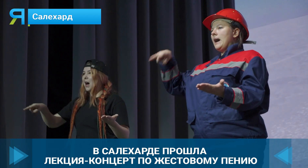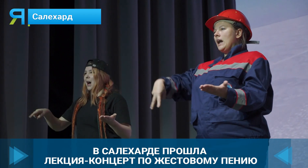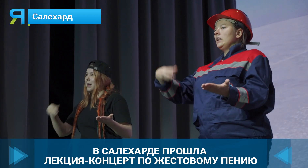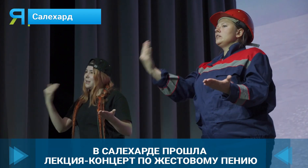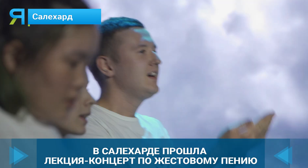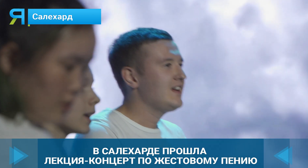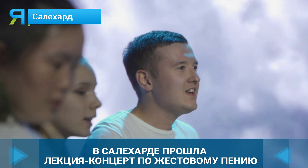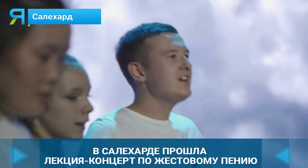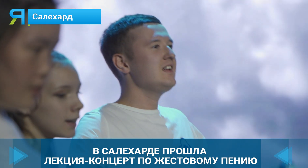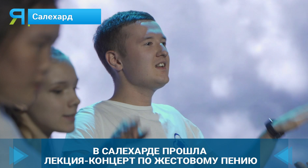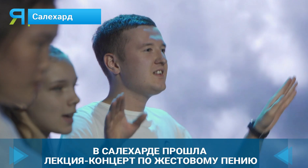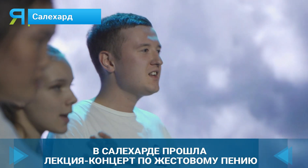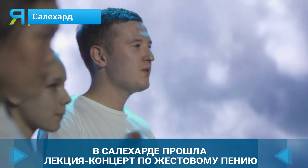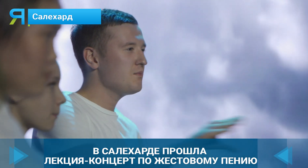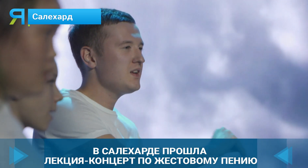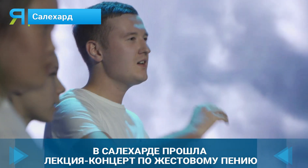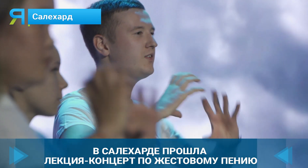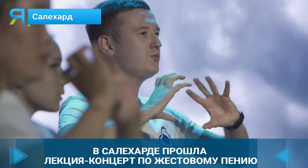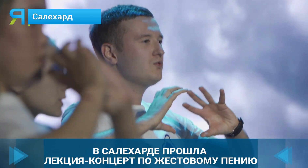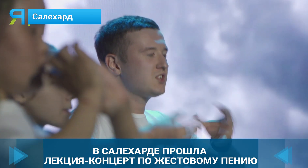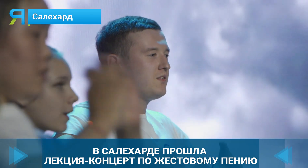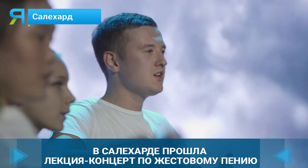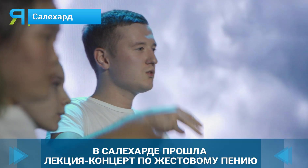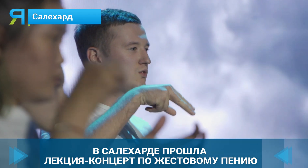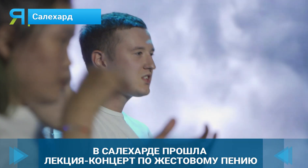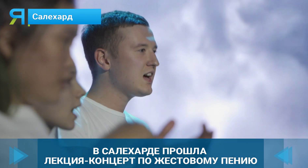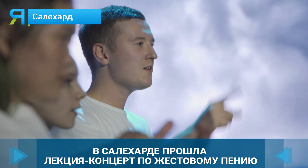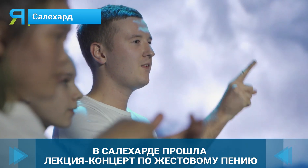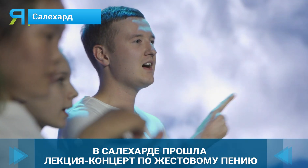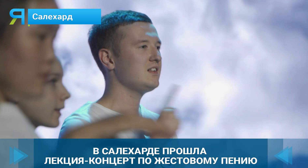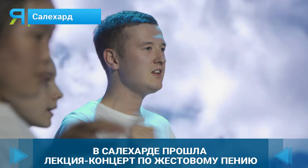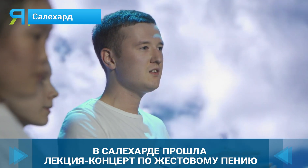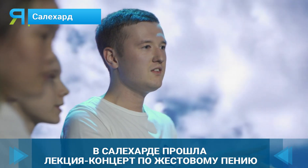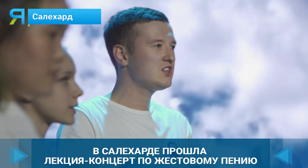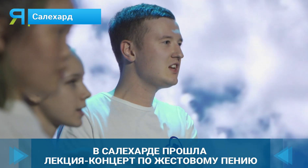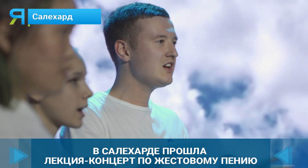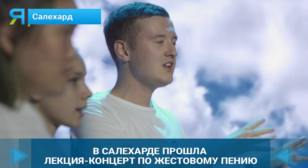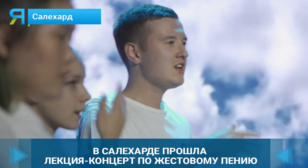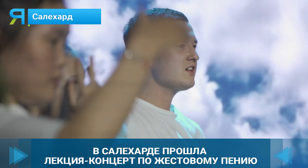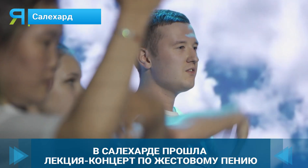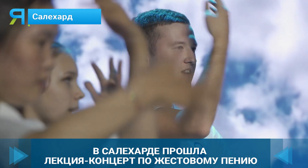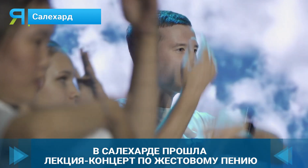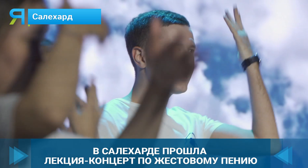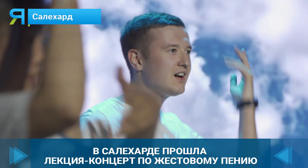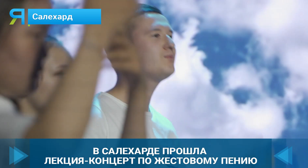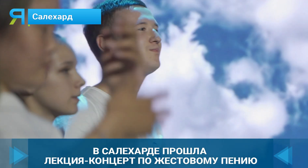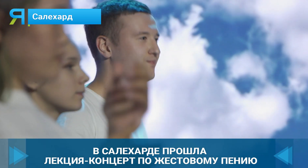вместе. И лететь по белому свету, став одним движением ветра. С